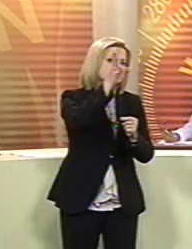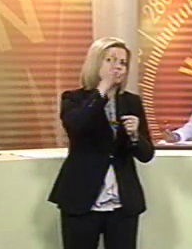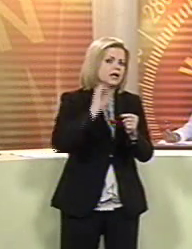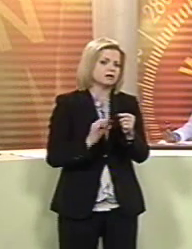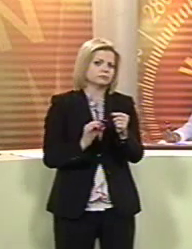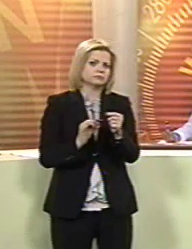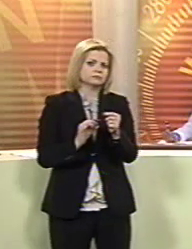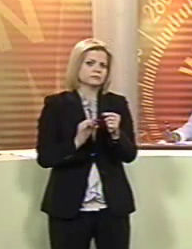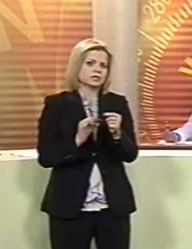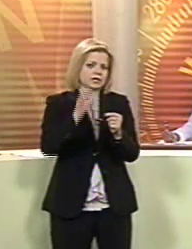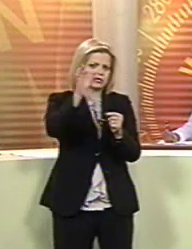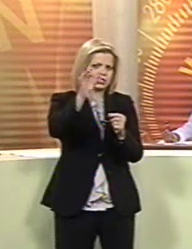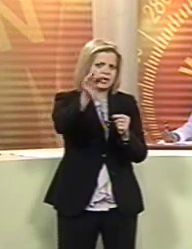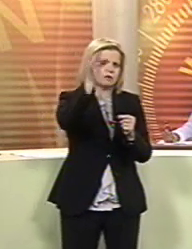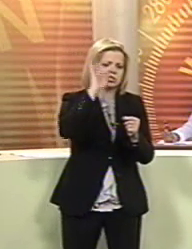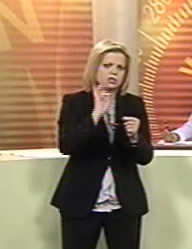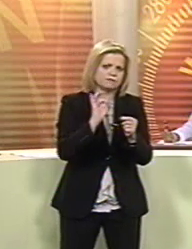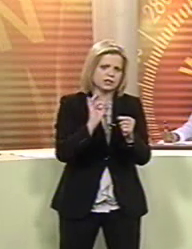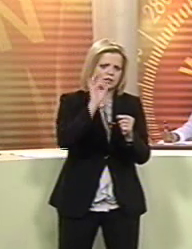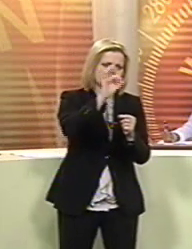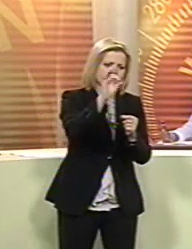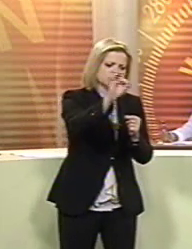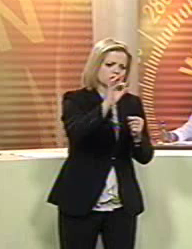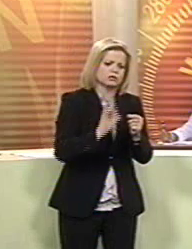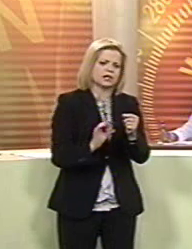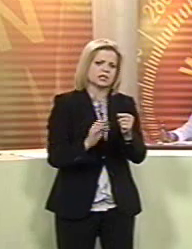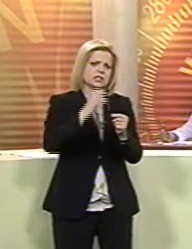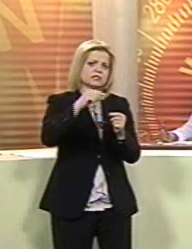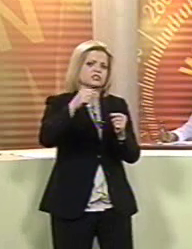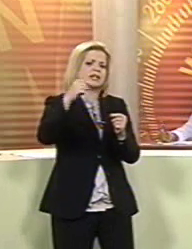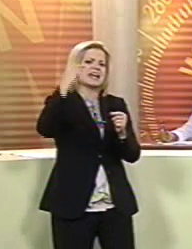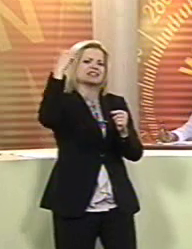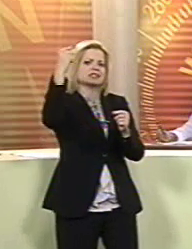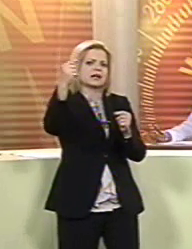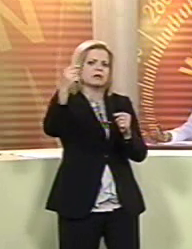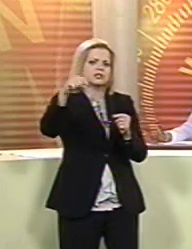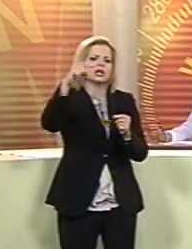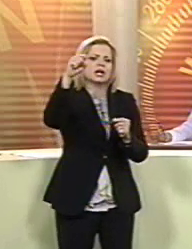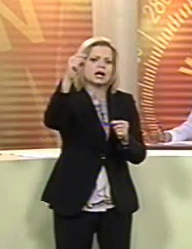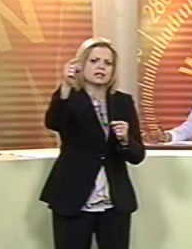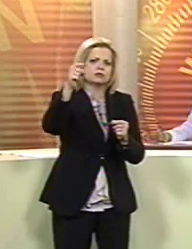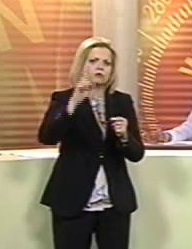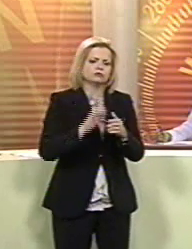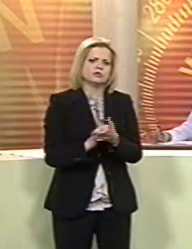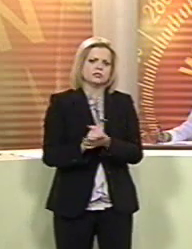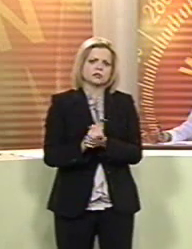domicílio dela. Quero dizer, não significa que porque você entrou dentro da residência, você necessariamente adentrou ao domicílio dessa